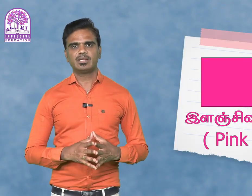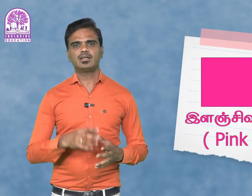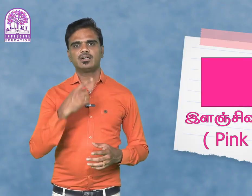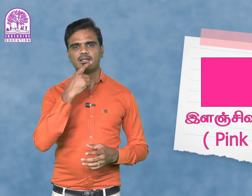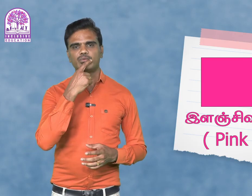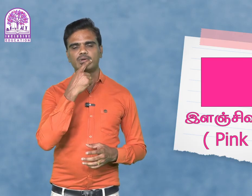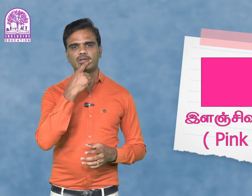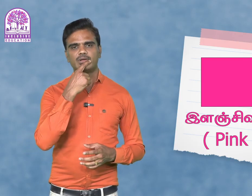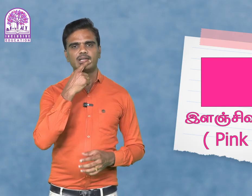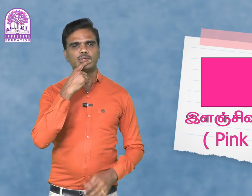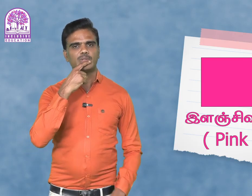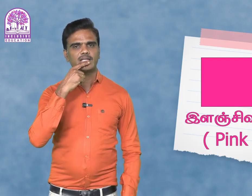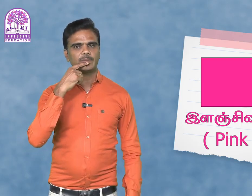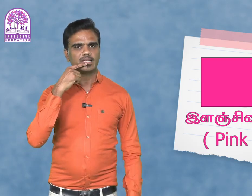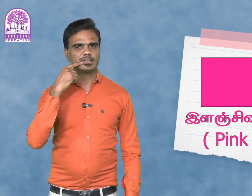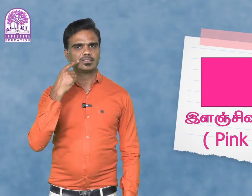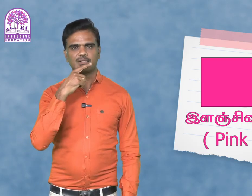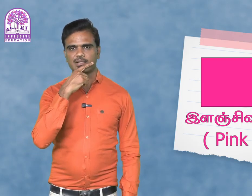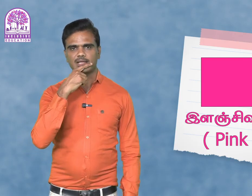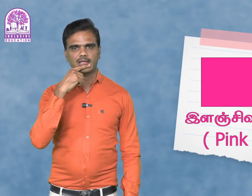அப்படின்னா, உங்களோட உதரை காமிக்கிறது,